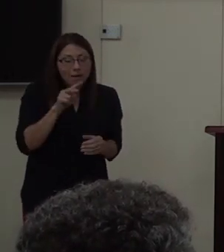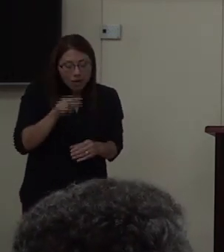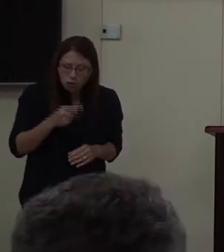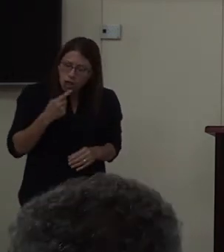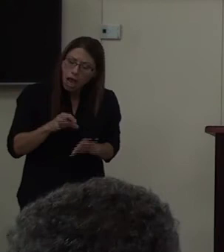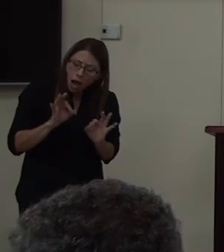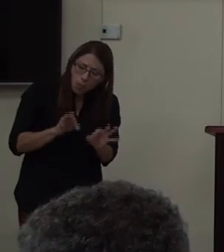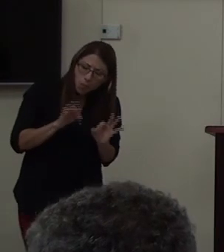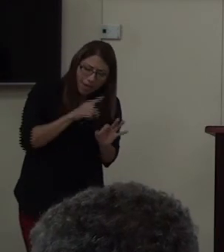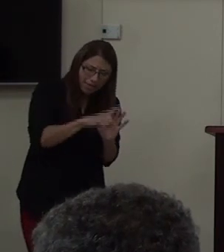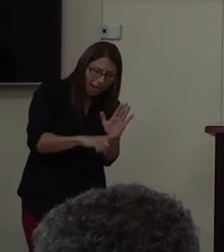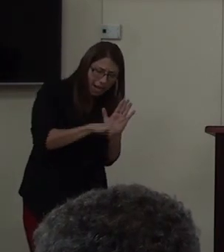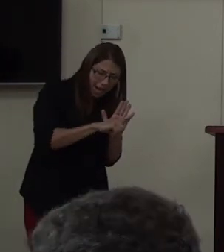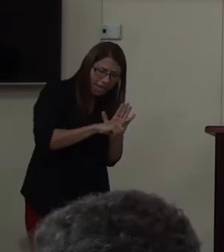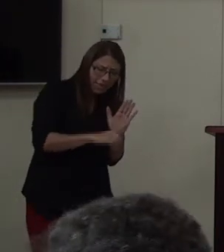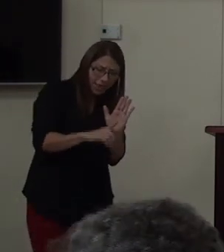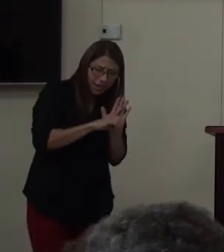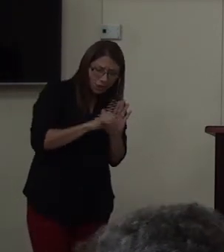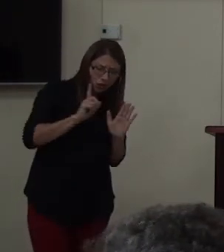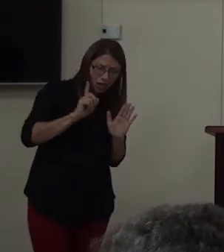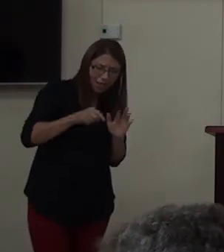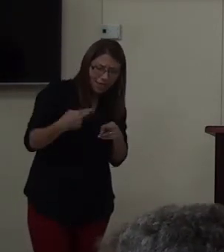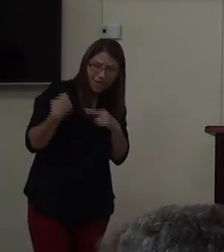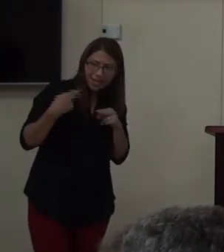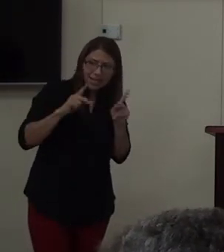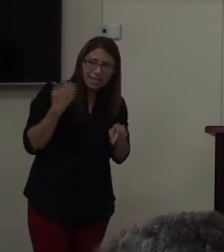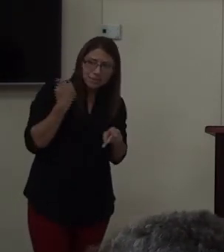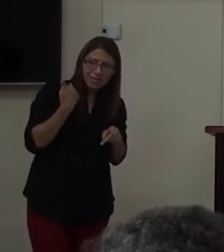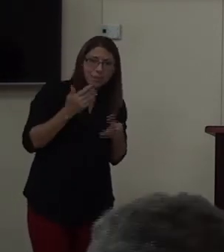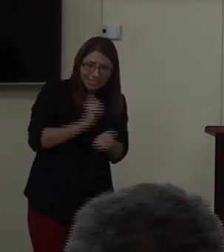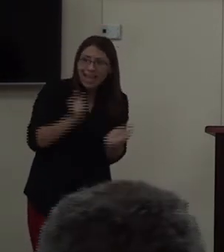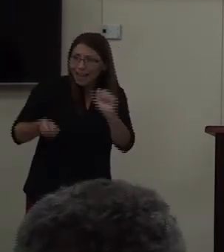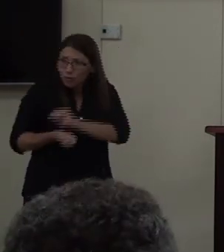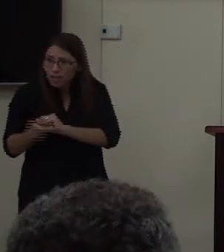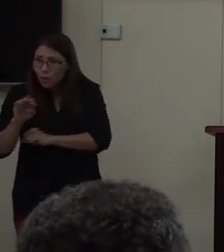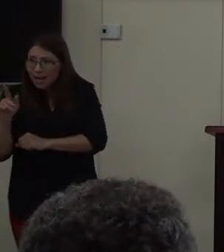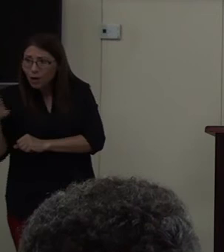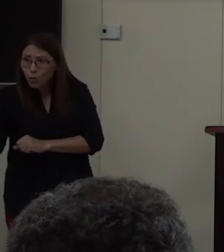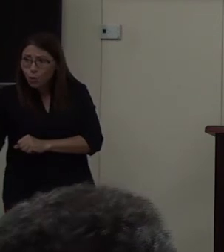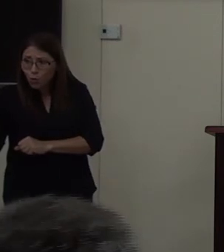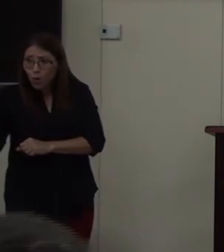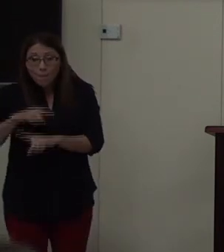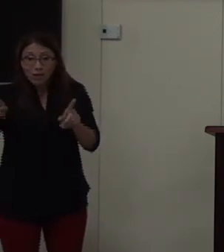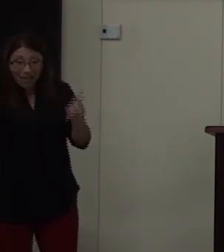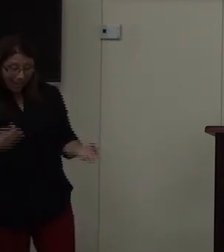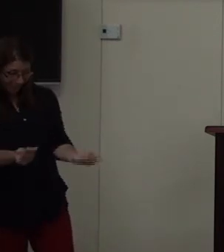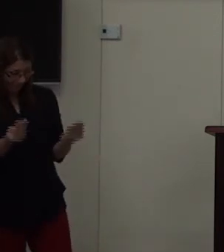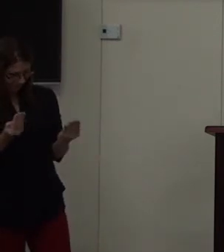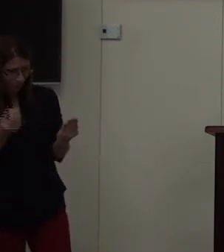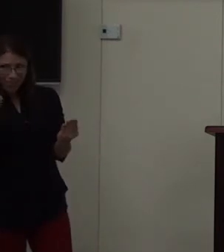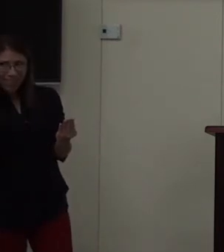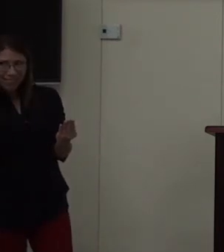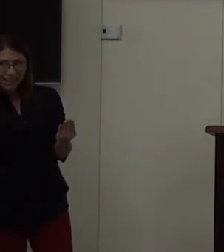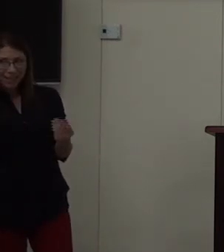la ley esta de derechos y deberes de las víctimas al maleco. ¿Lo entiende la gente? ¿Verdad? Primero,